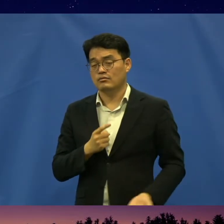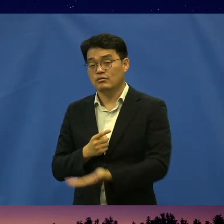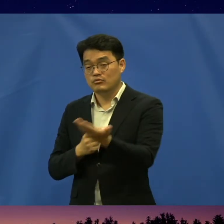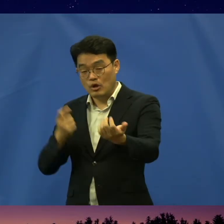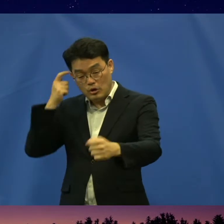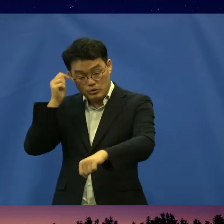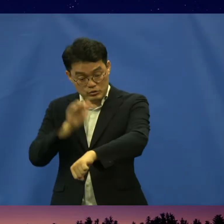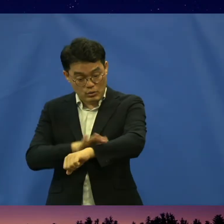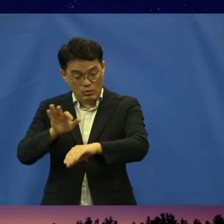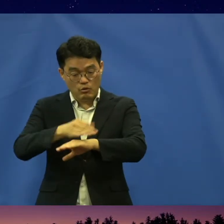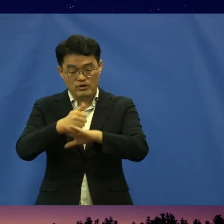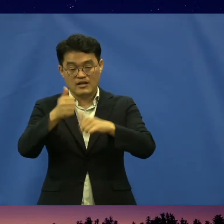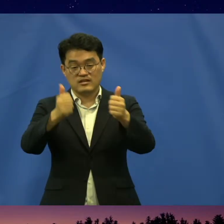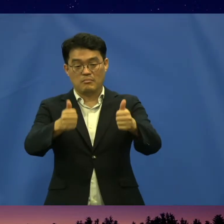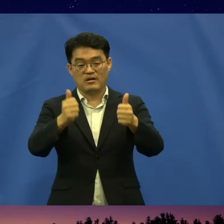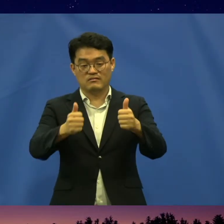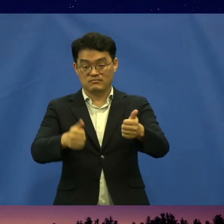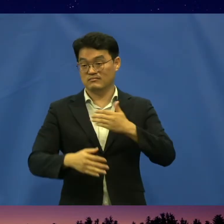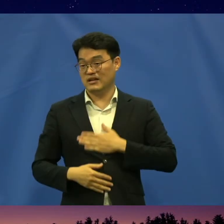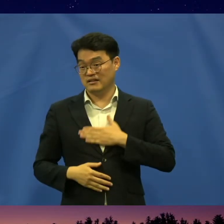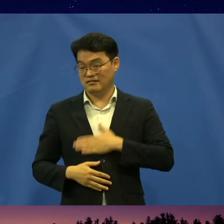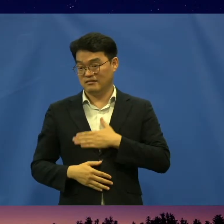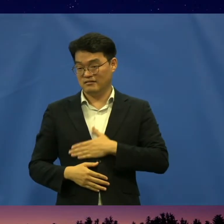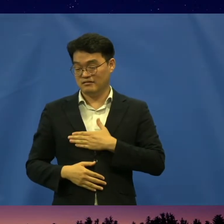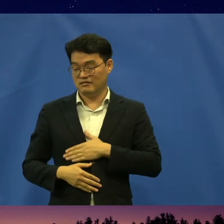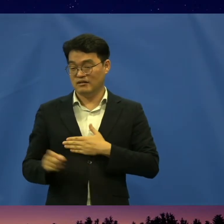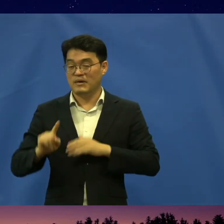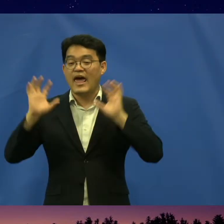아이 엄마 아니라고, 그 아이 죽이지 말라고.